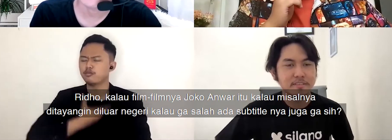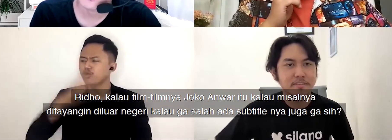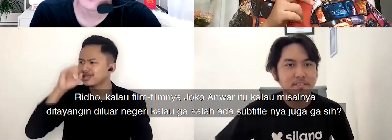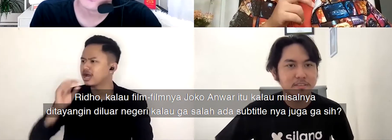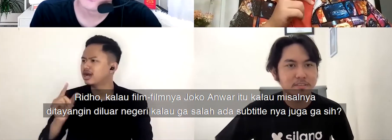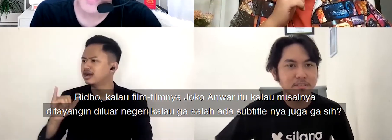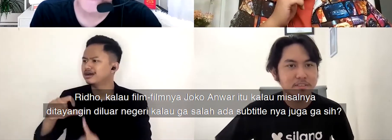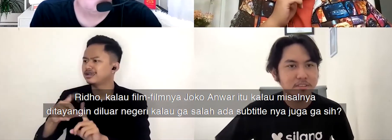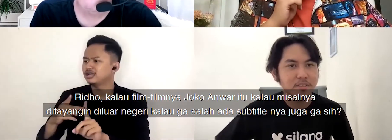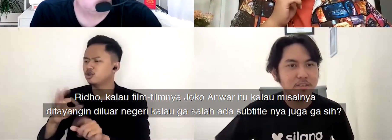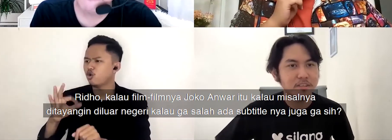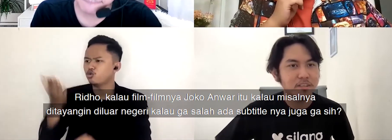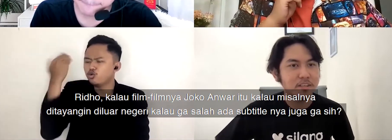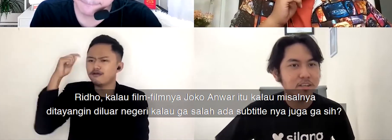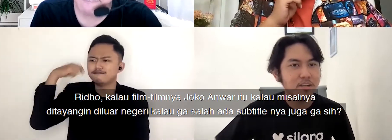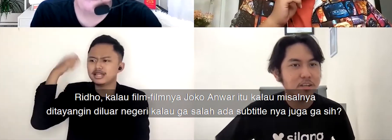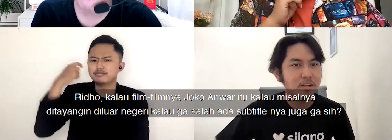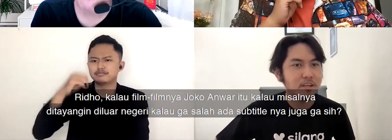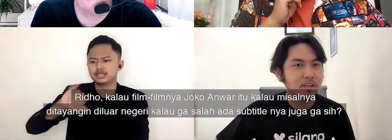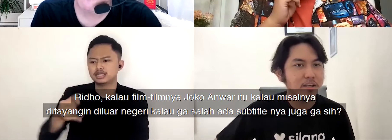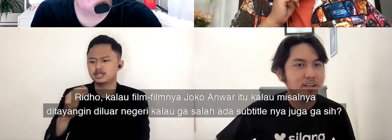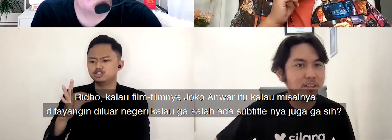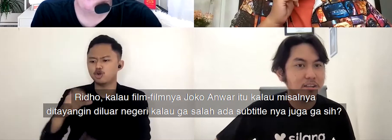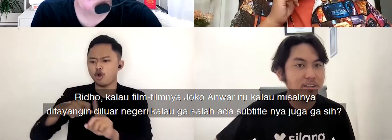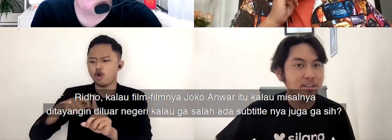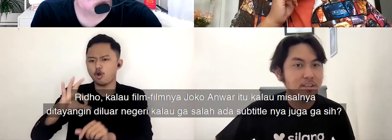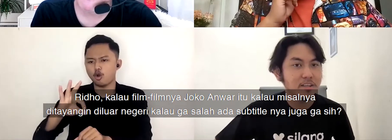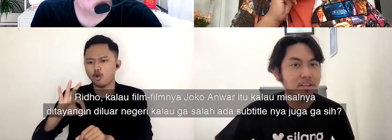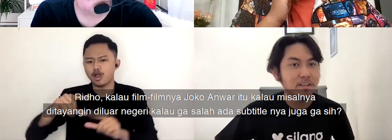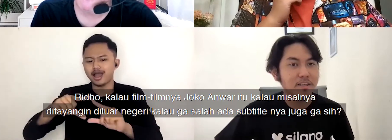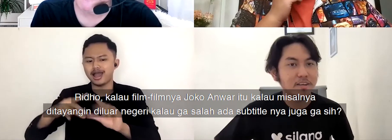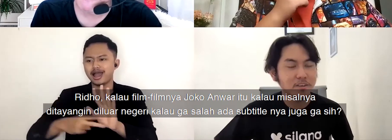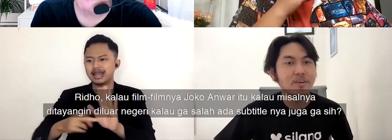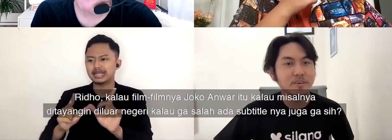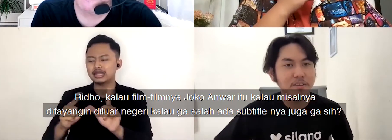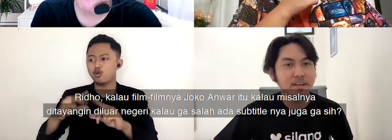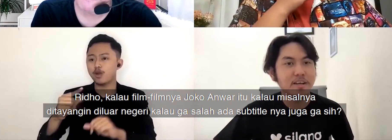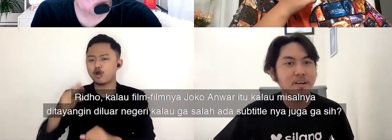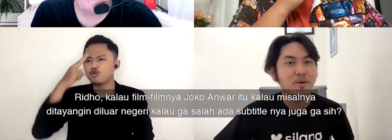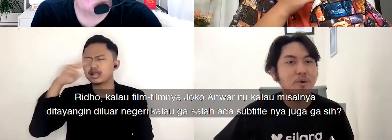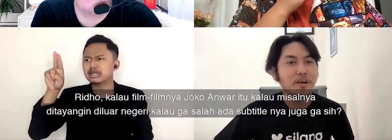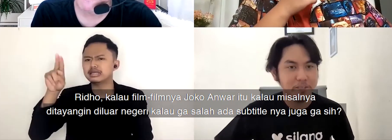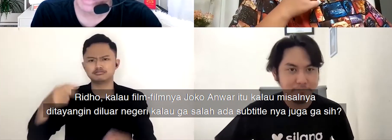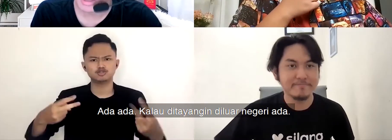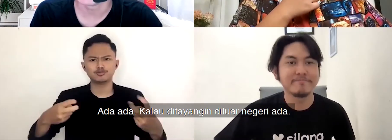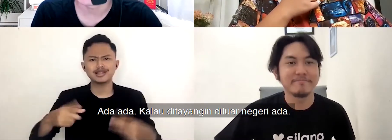kalau film-filmnya Joko Anwar itu kalau misalnya di ada-ada